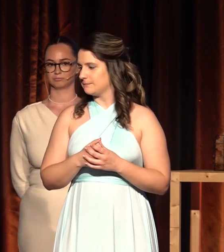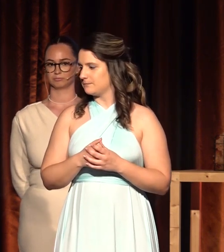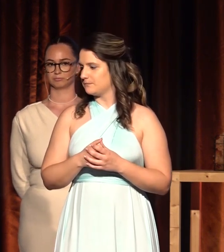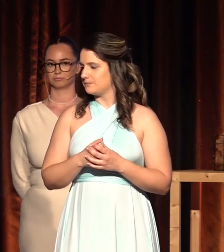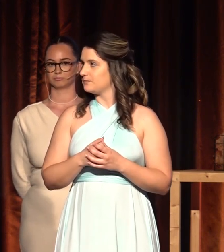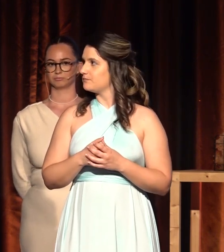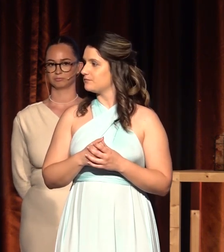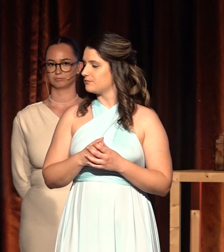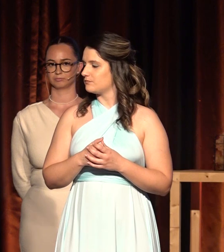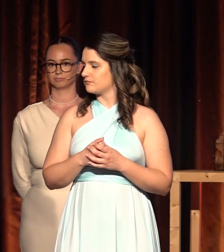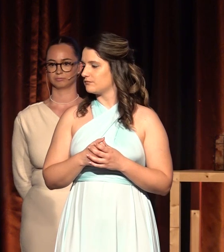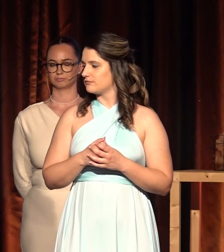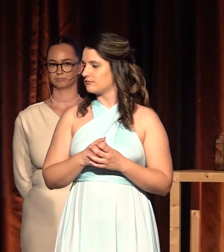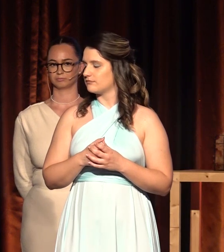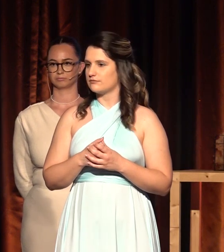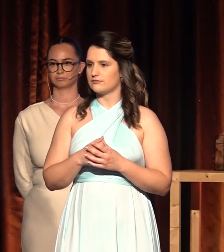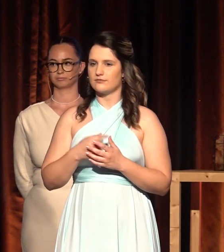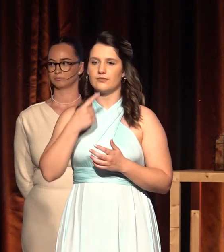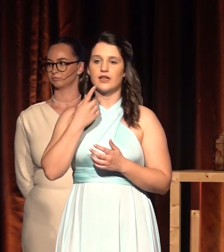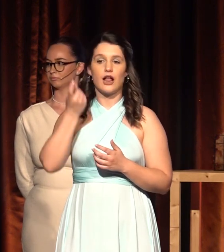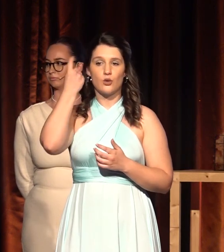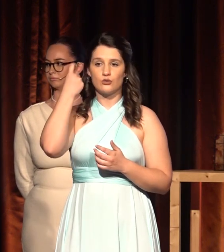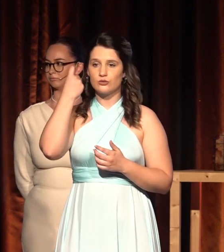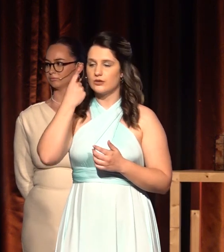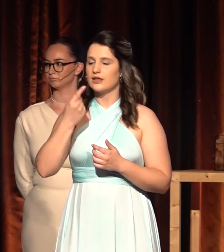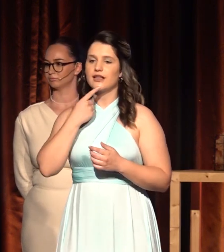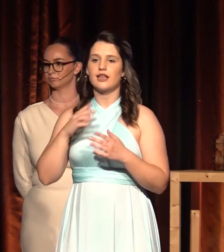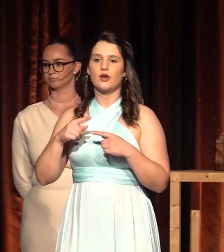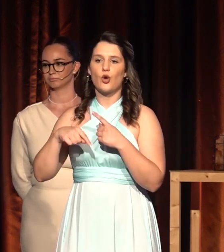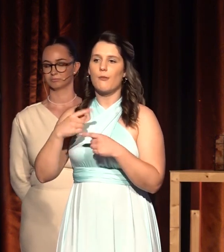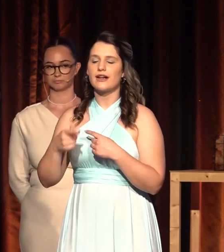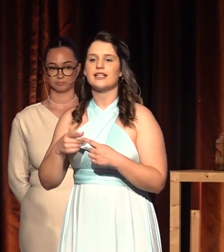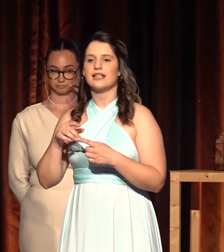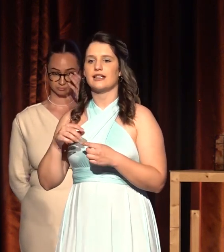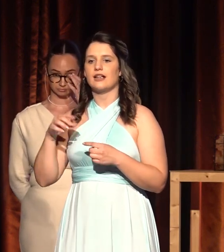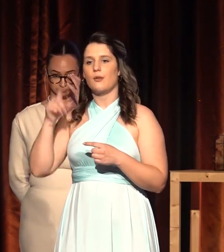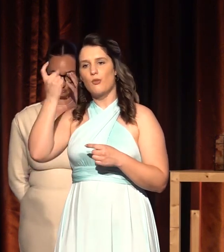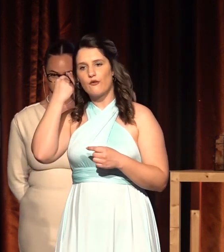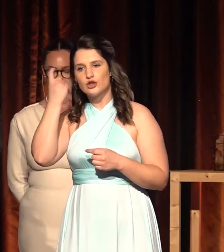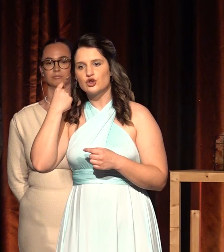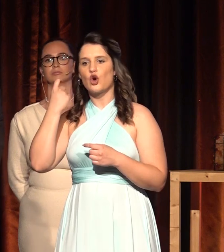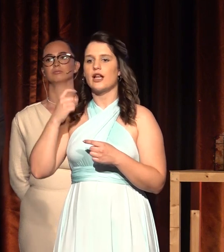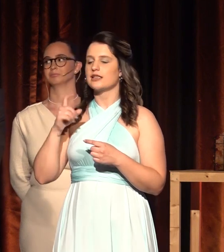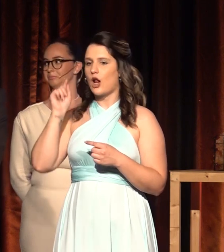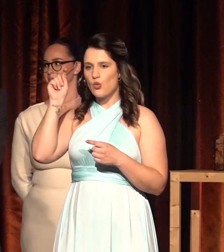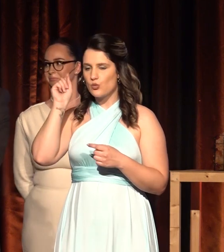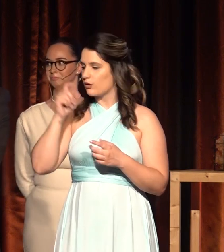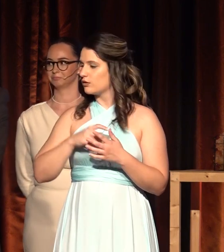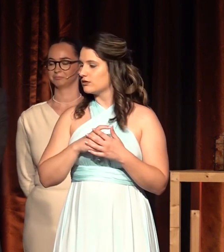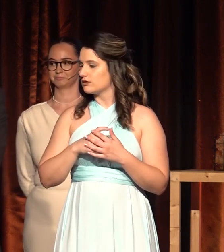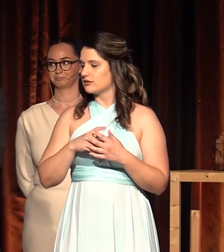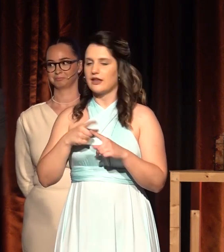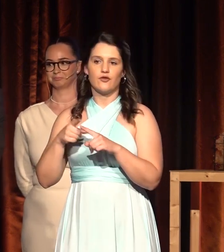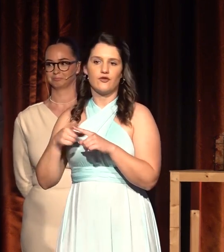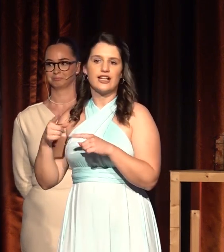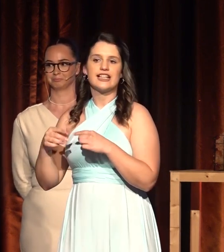estic convençuda que molts dels alumnes que esteu avui aquí heu pogut compartir experiències reals també en àrees des de